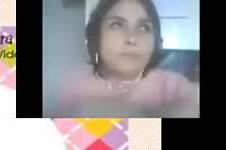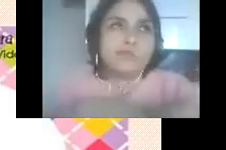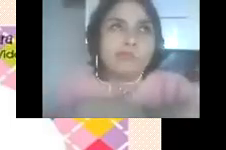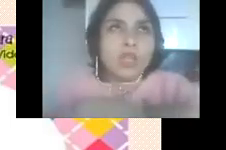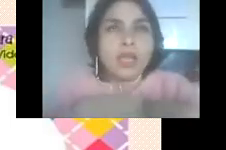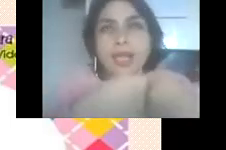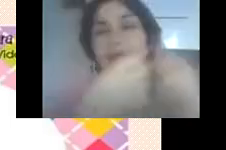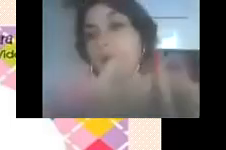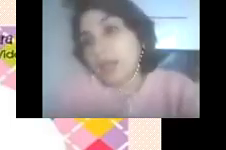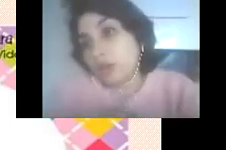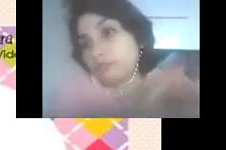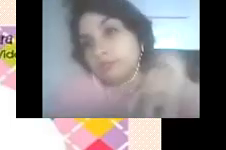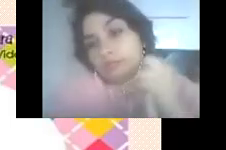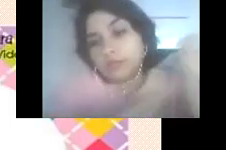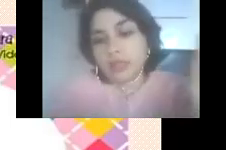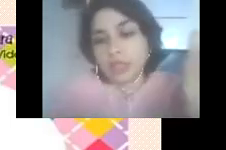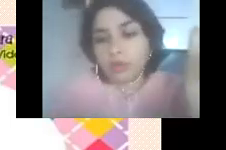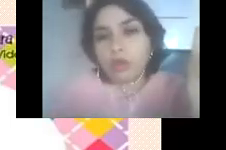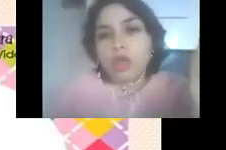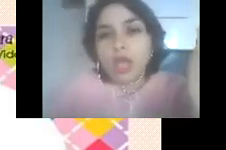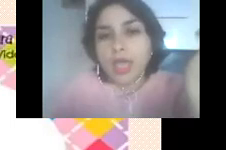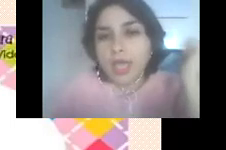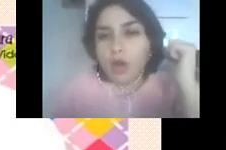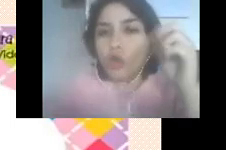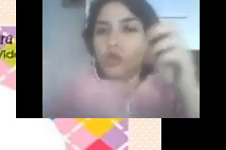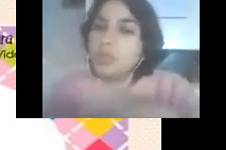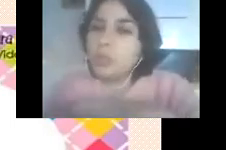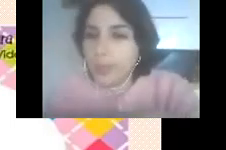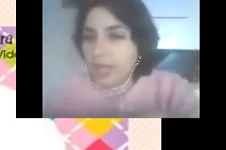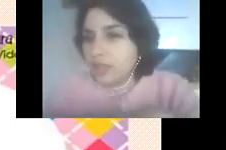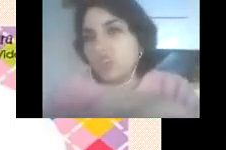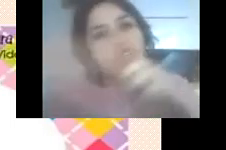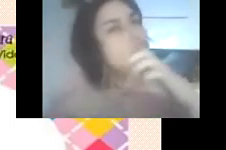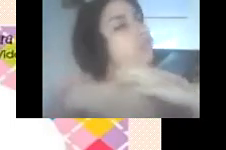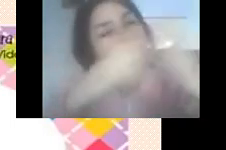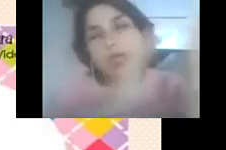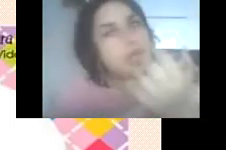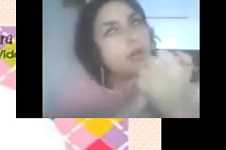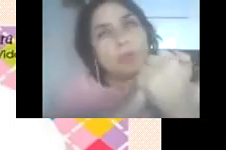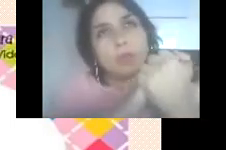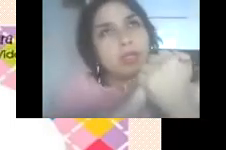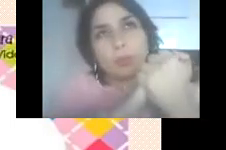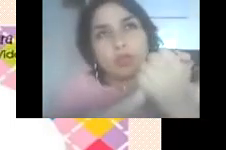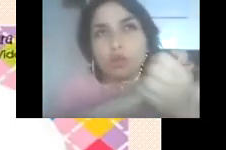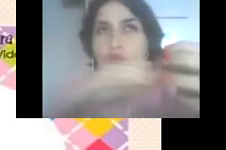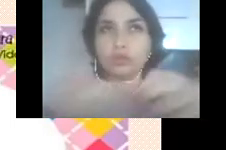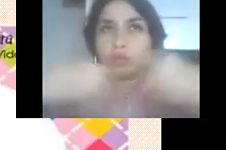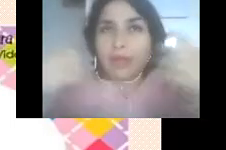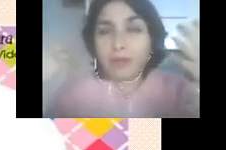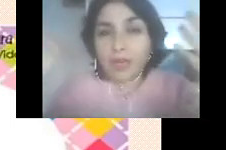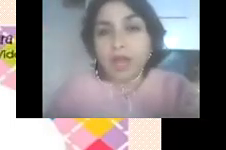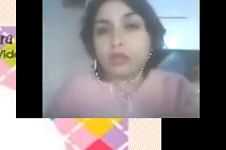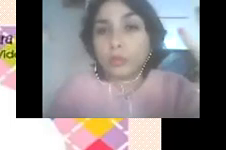ejemplo, el nylon, ¿cierto? Otros tipos de plástico que no son de la, del petróleo, sino